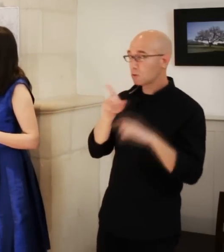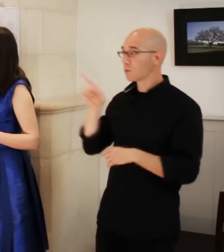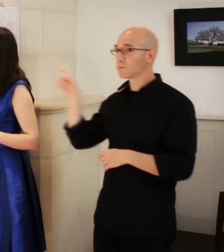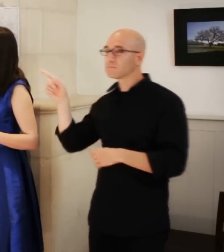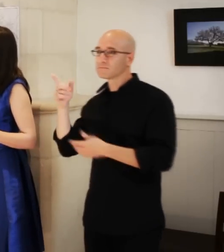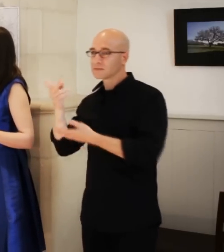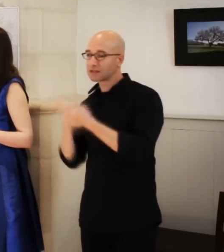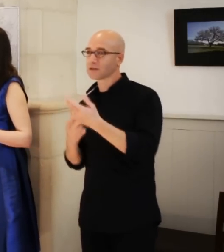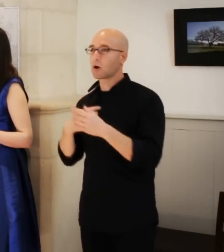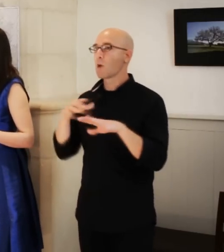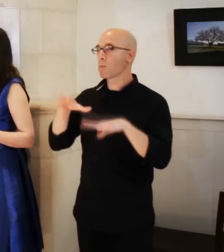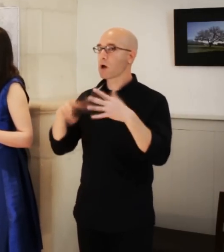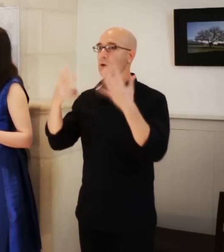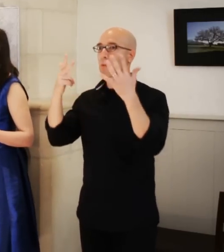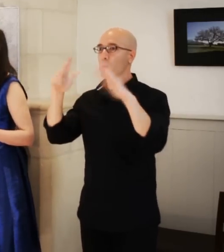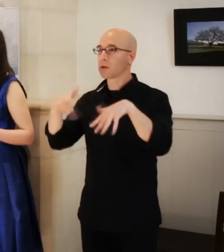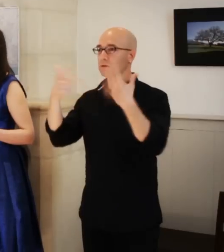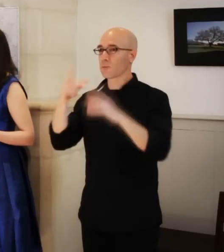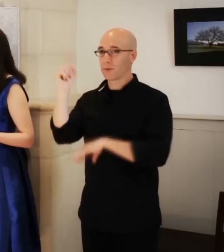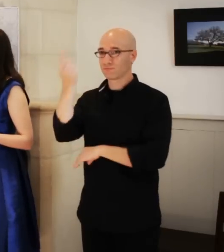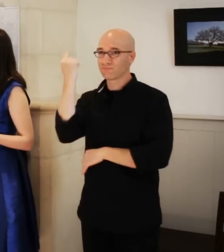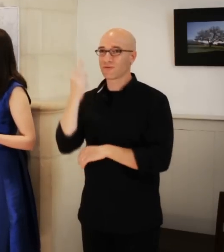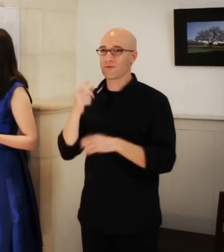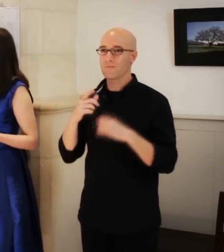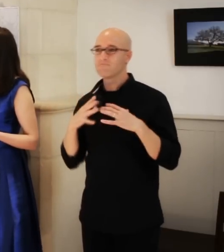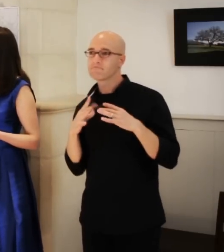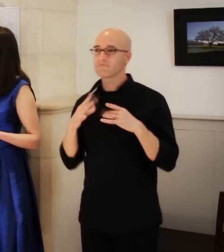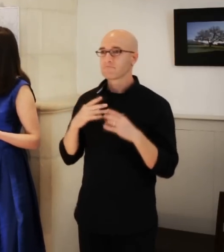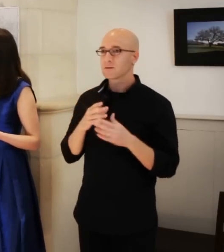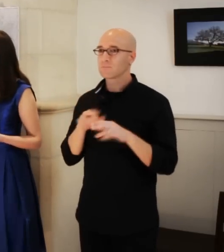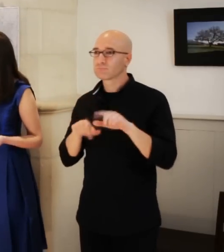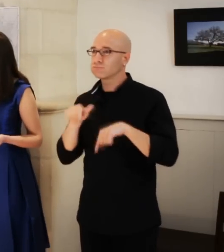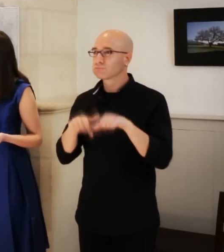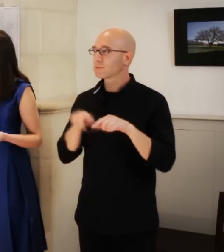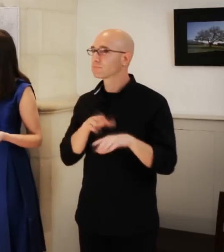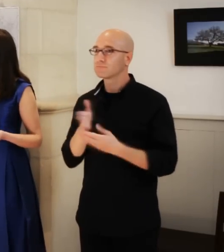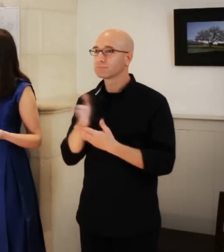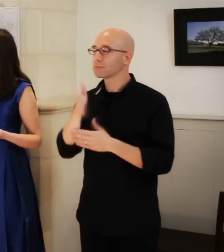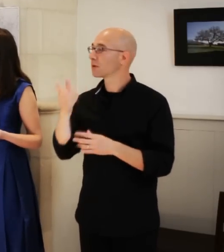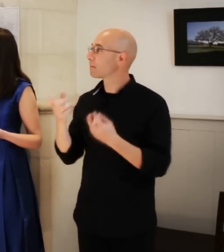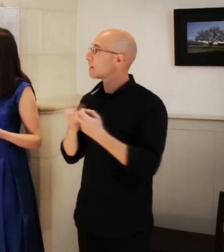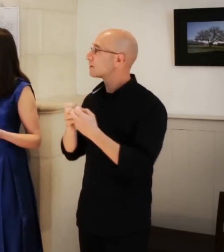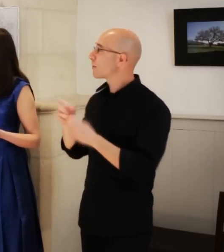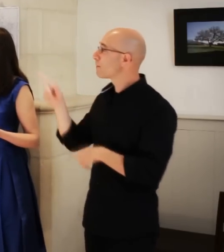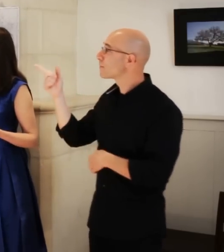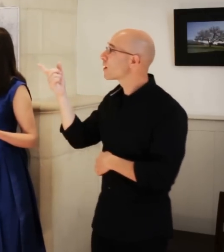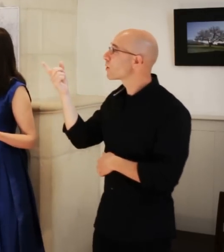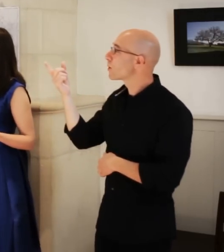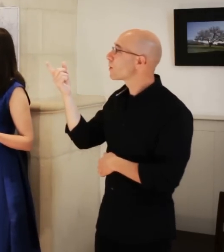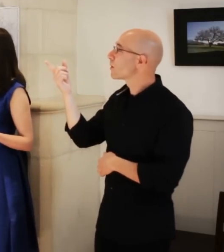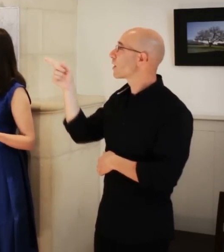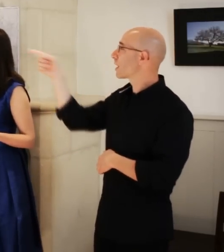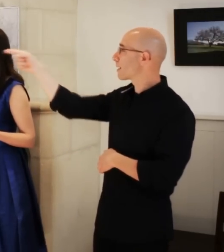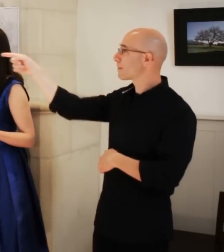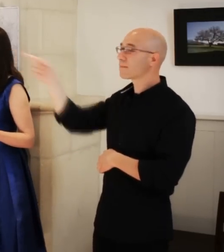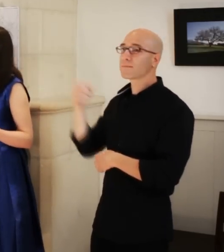par jour environ, et ensuite, par exemple, Pierre s'installe tout près d'ici pour dessiner le couple qui est là, le dessin par exemple de